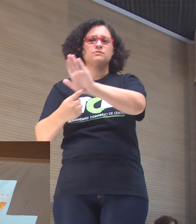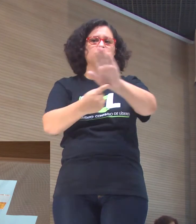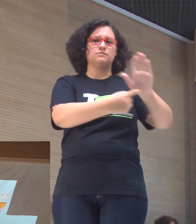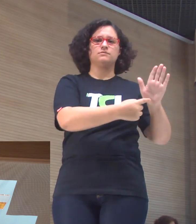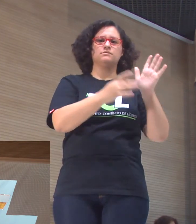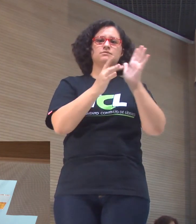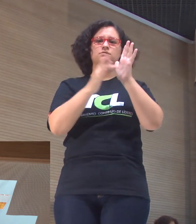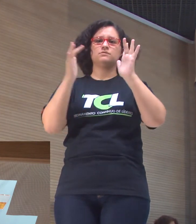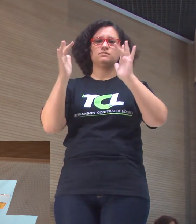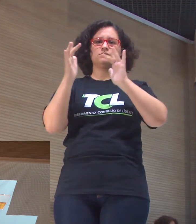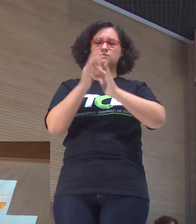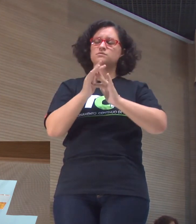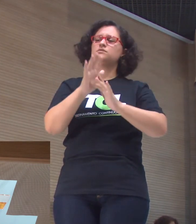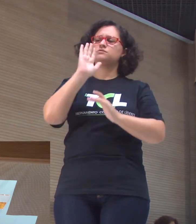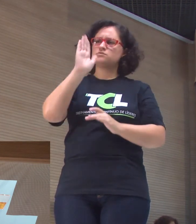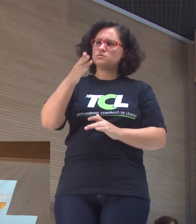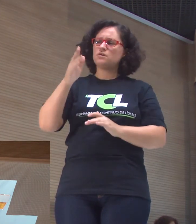tinha sido prometido